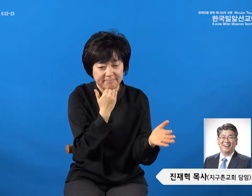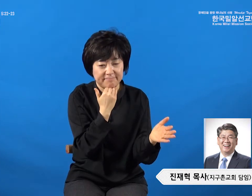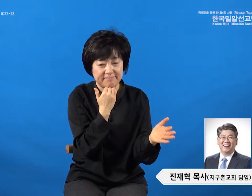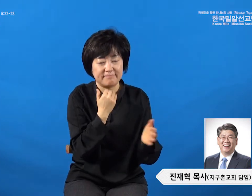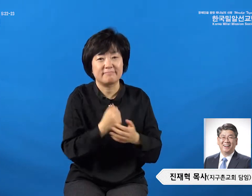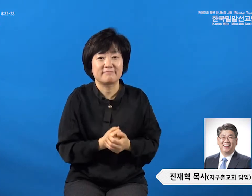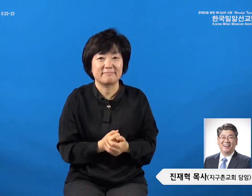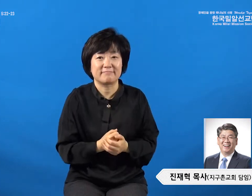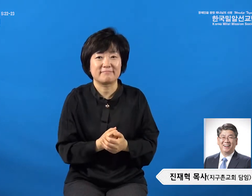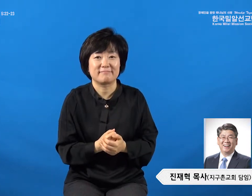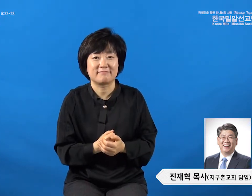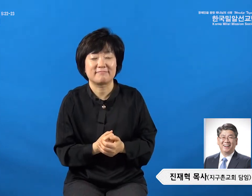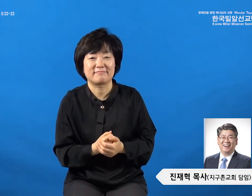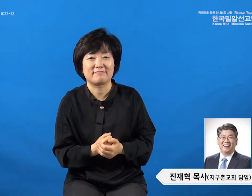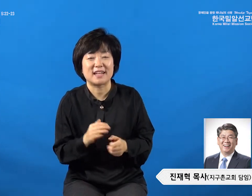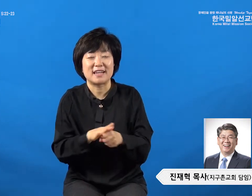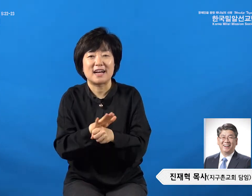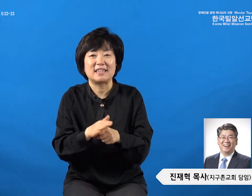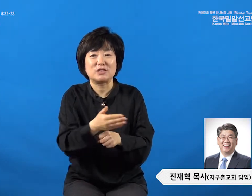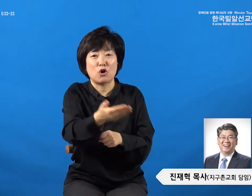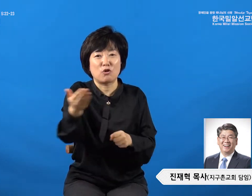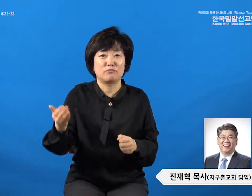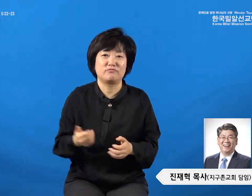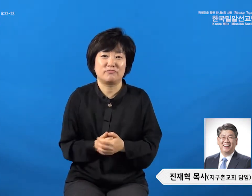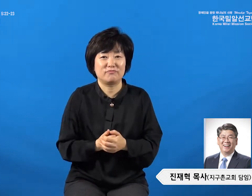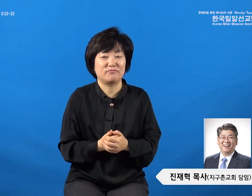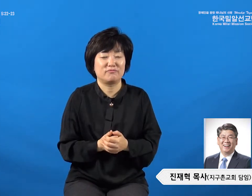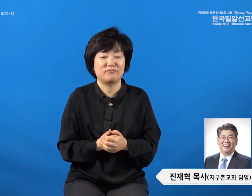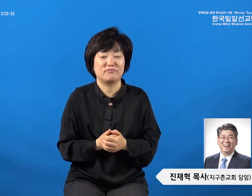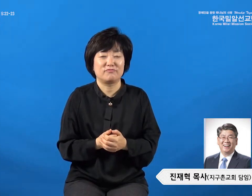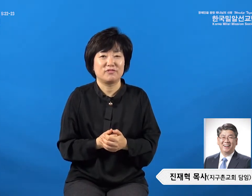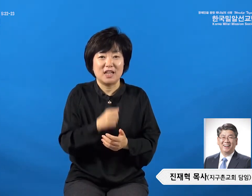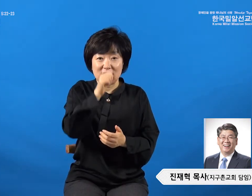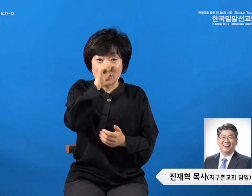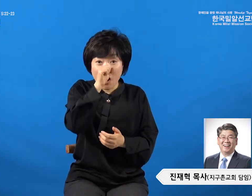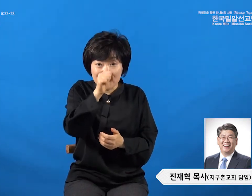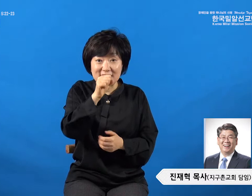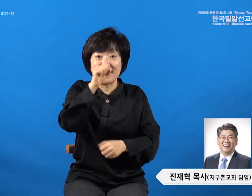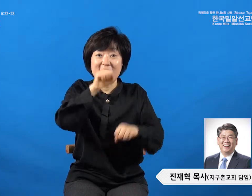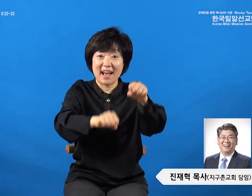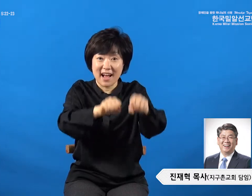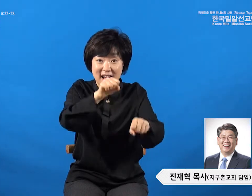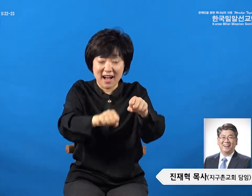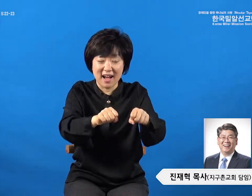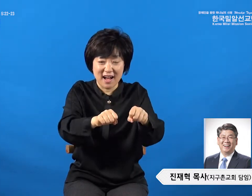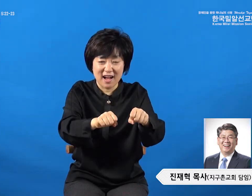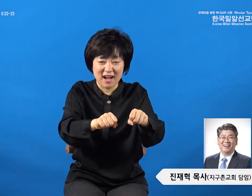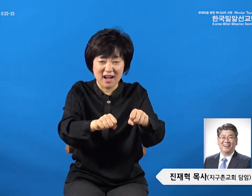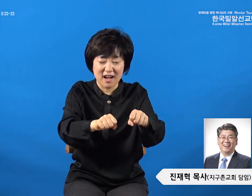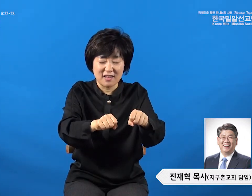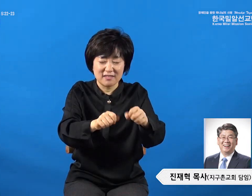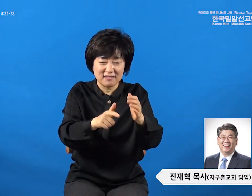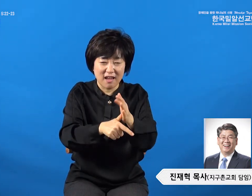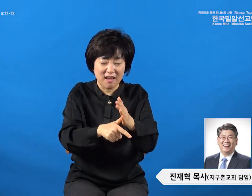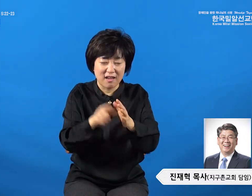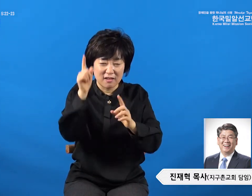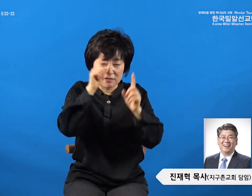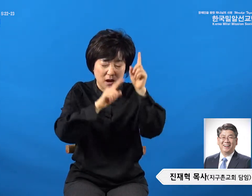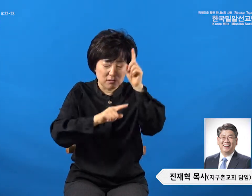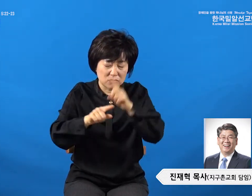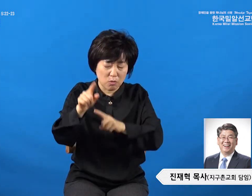말씀을 봅니다. 사랑하는 여러분, 오늘 우리 가운데 선을 행하며 오히려 더 상처가